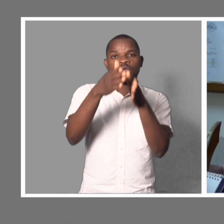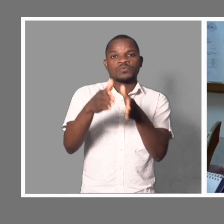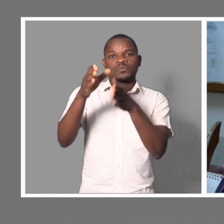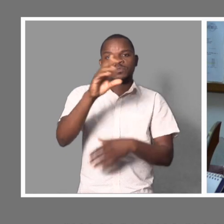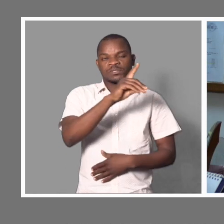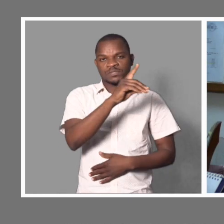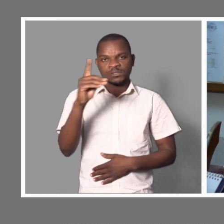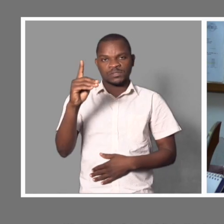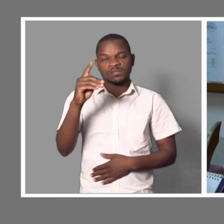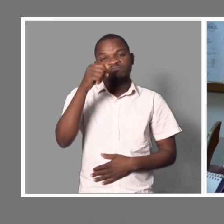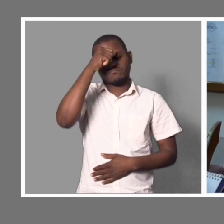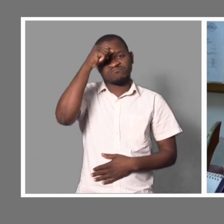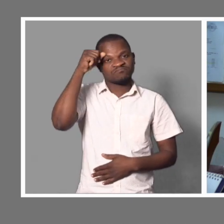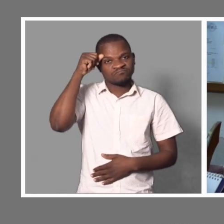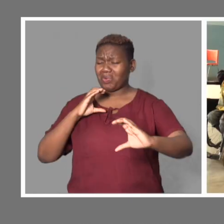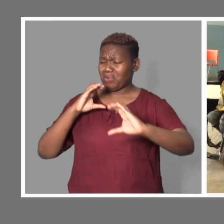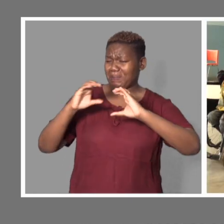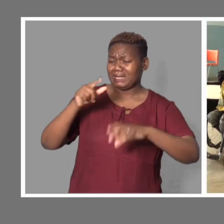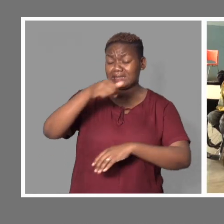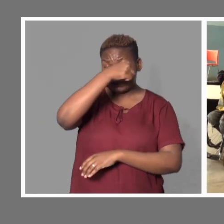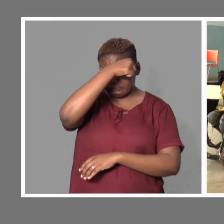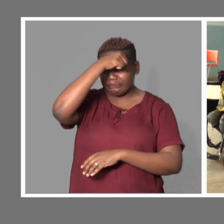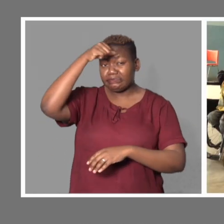especial, pessoas com necessidades especiais.